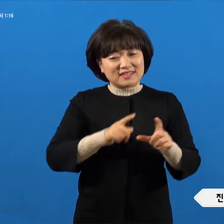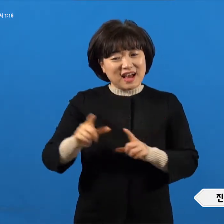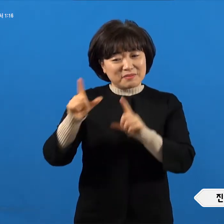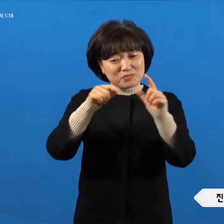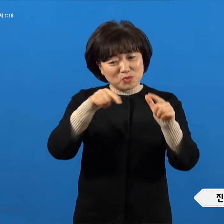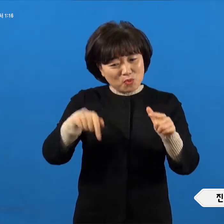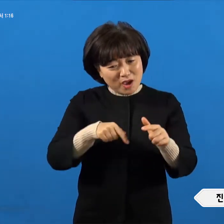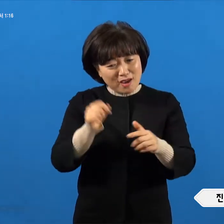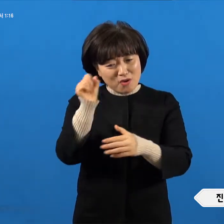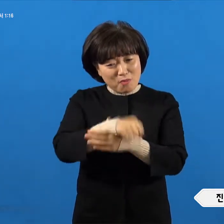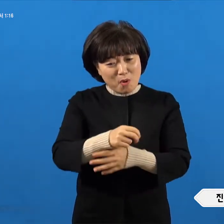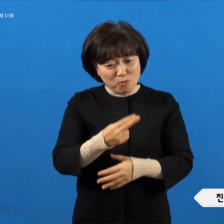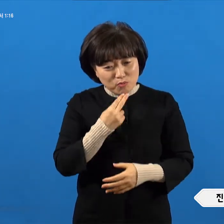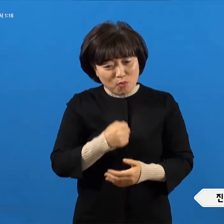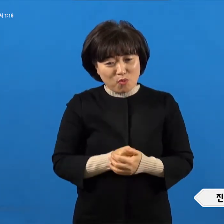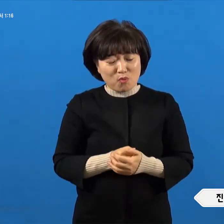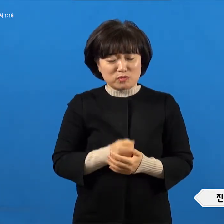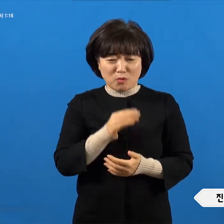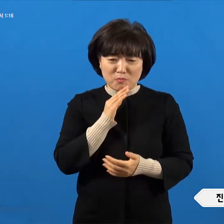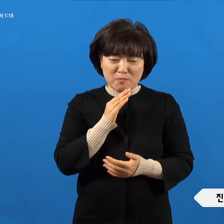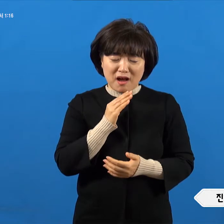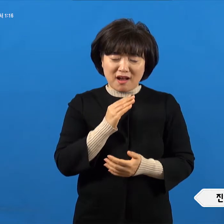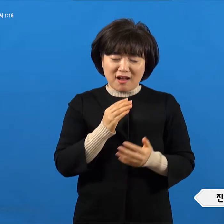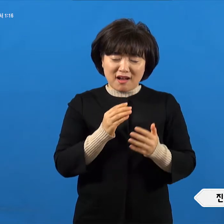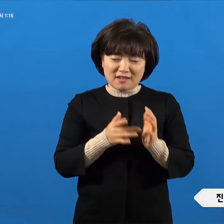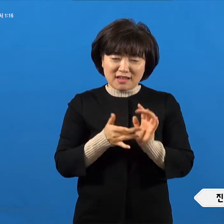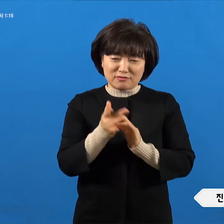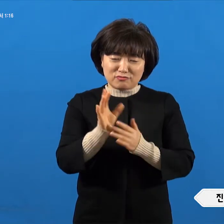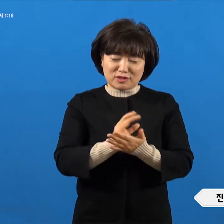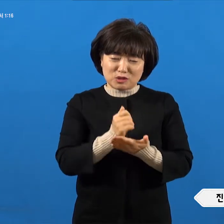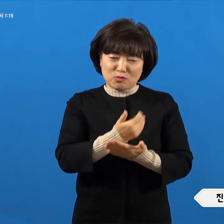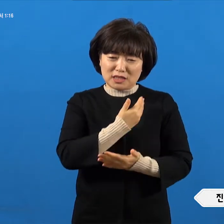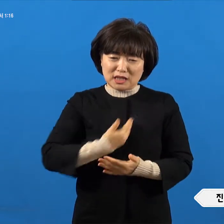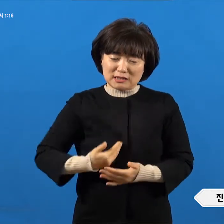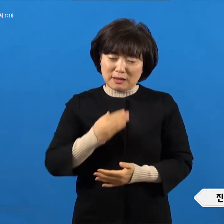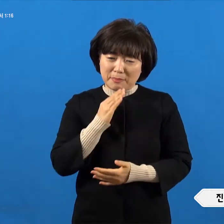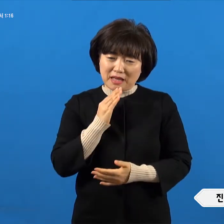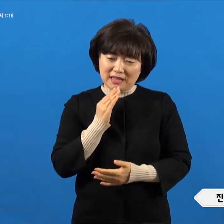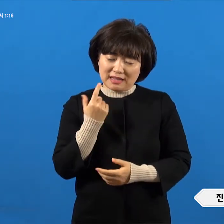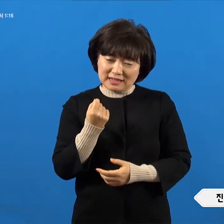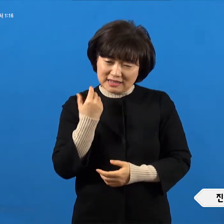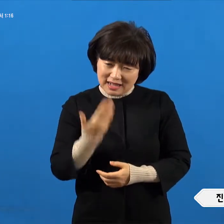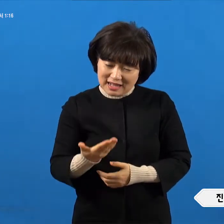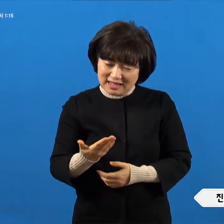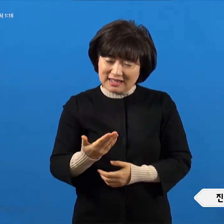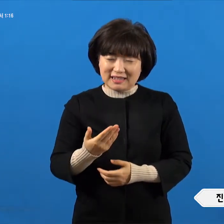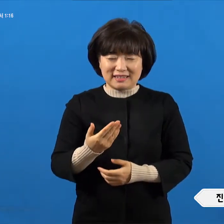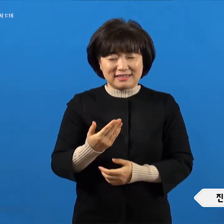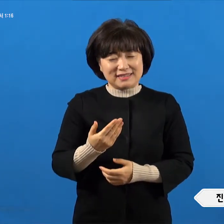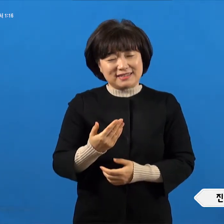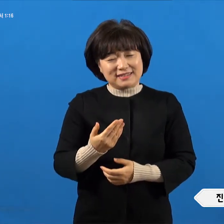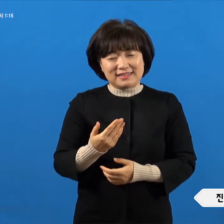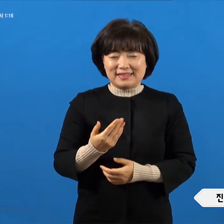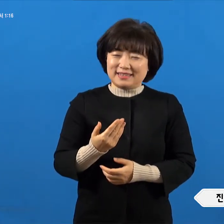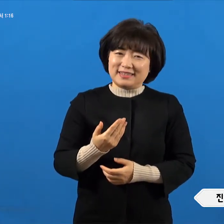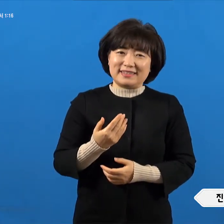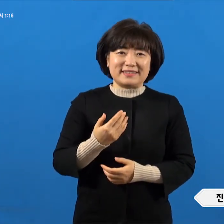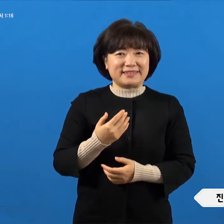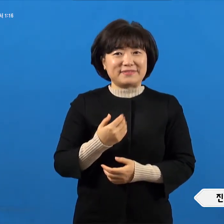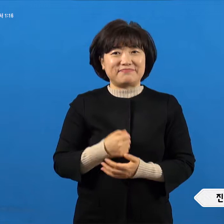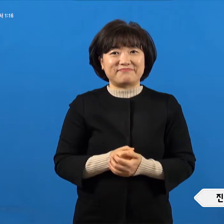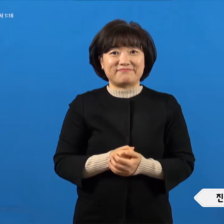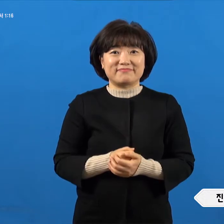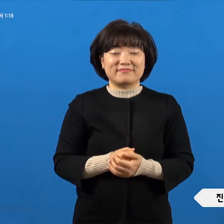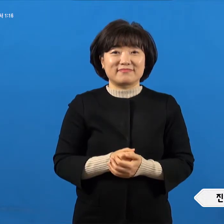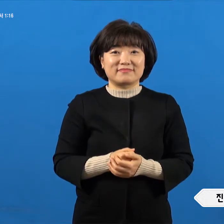속에 열매가 없고 정말 그리스도의 제자인가라고 스스로 생각했다고 말씀하십니다.